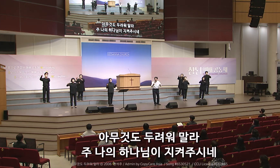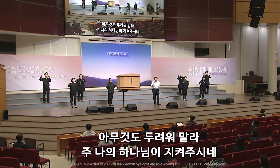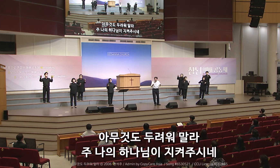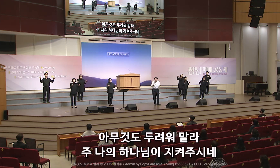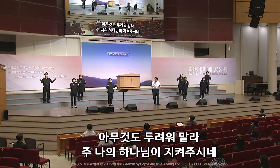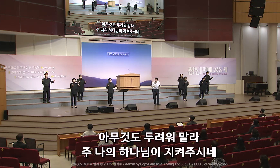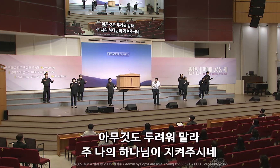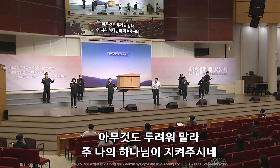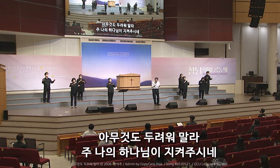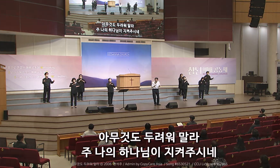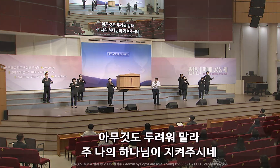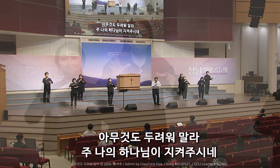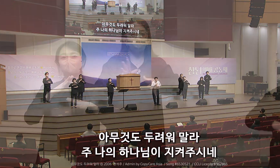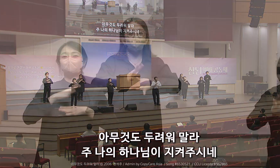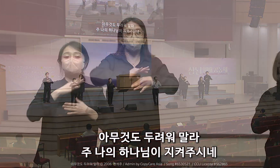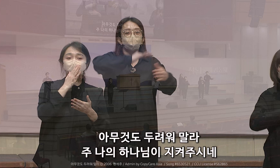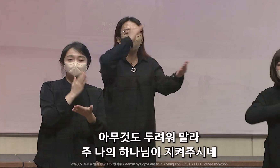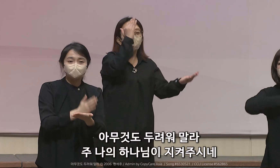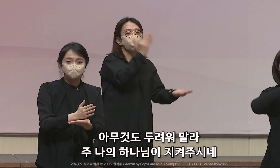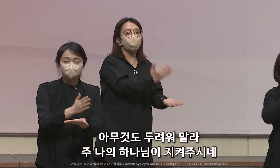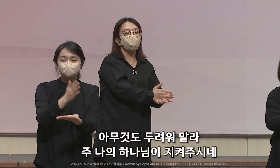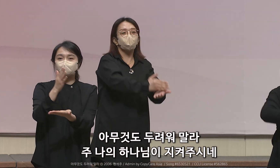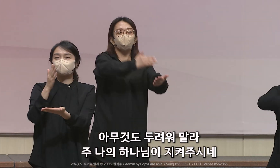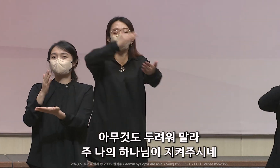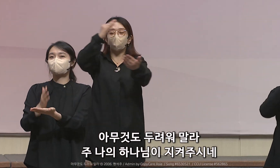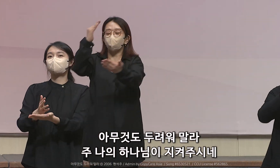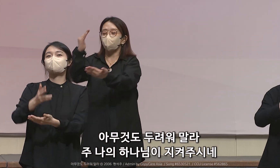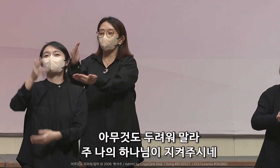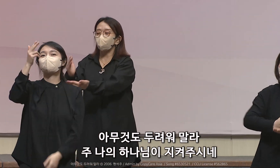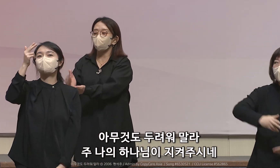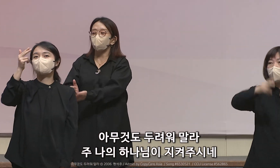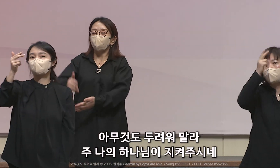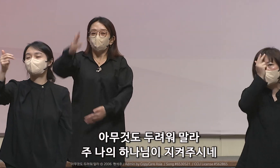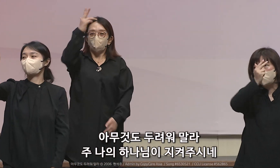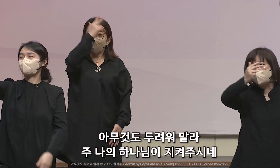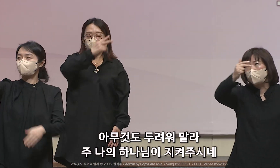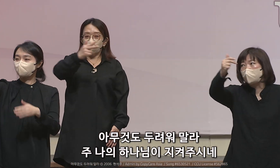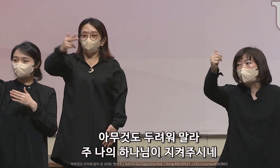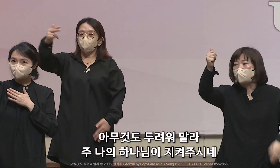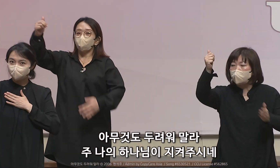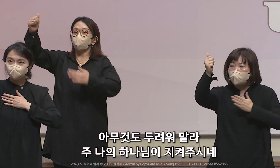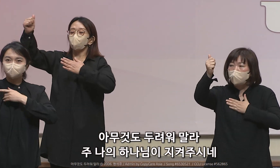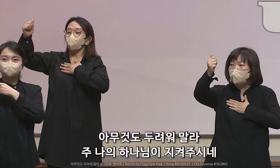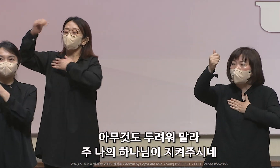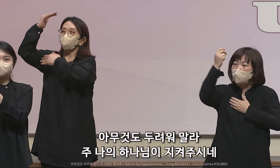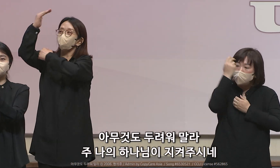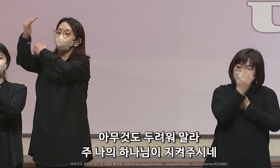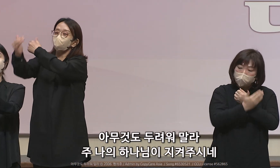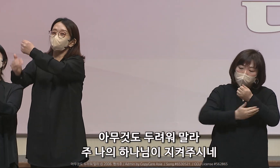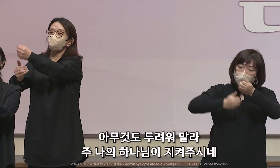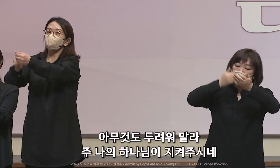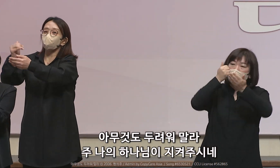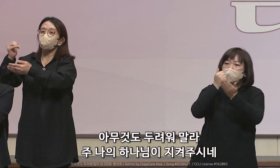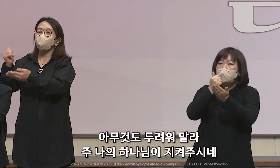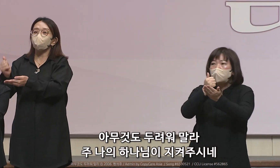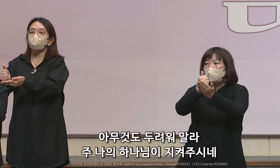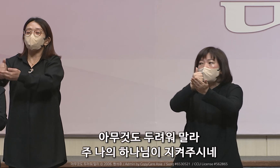아무것도 두려워 말라. 주 나의